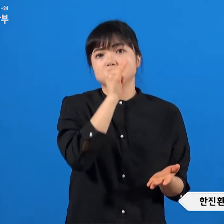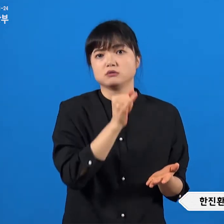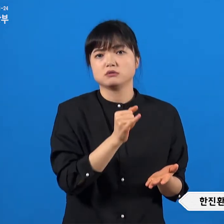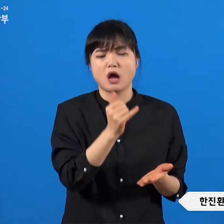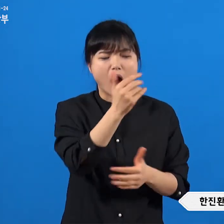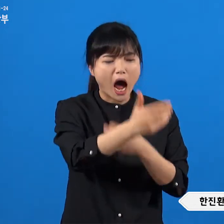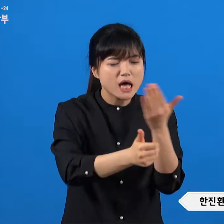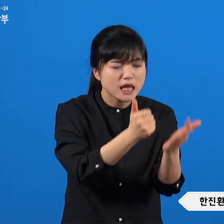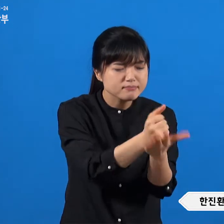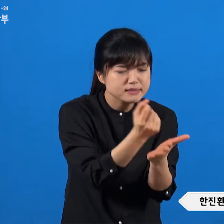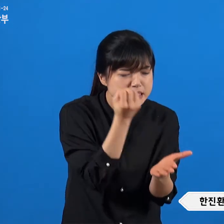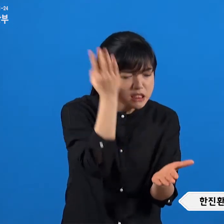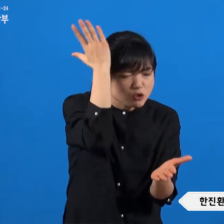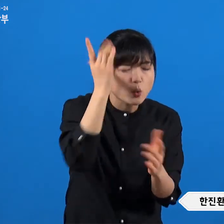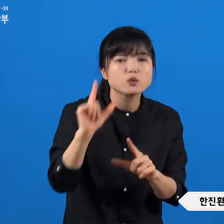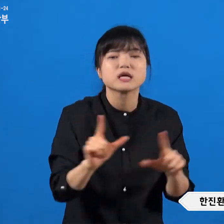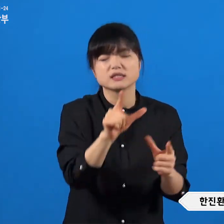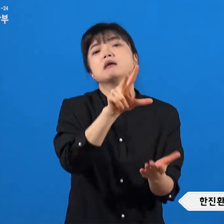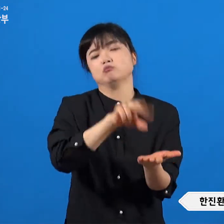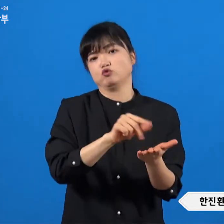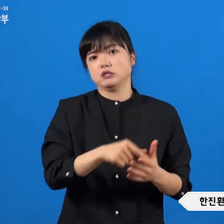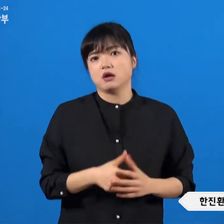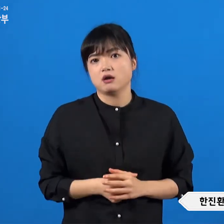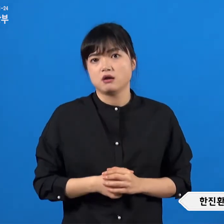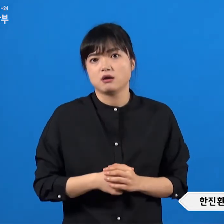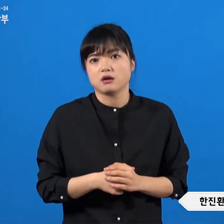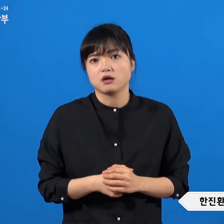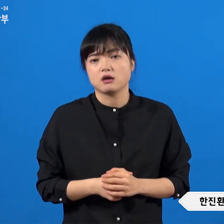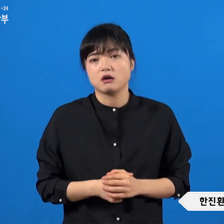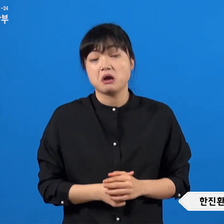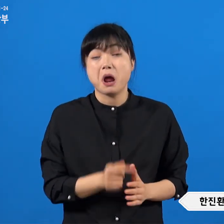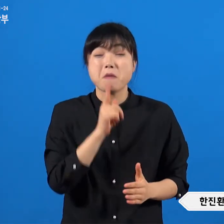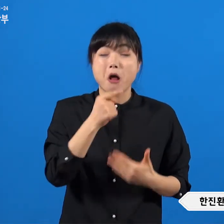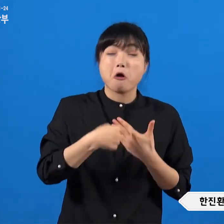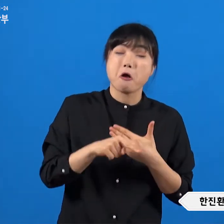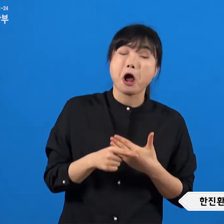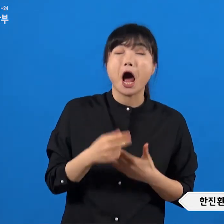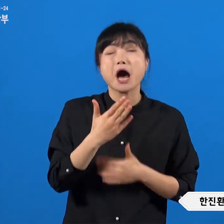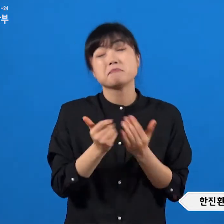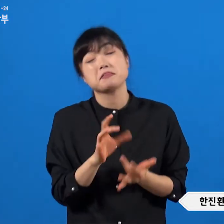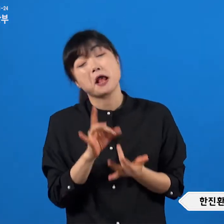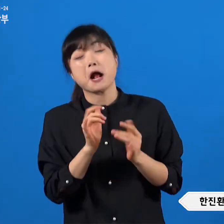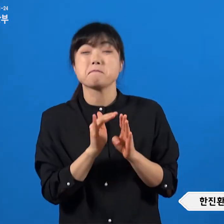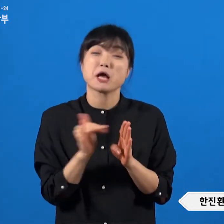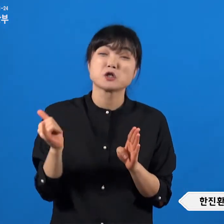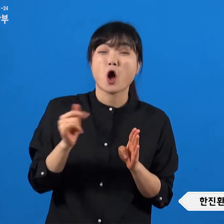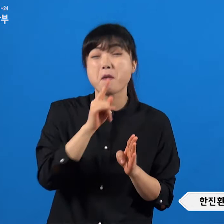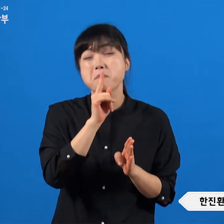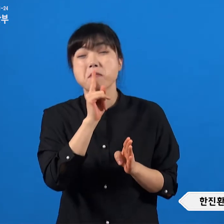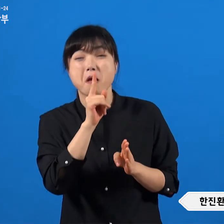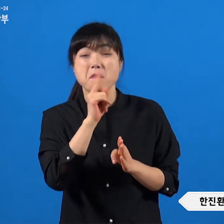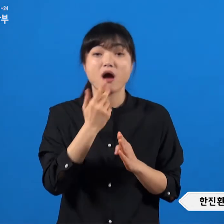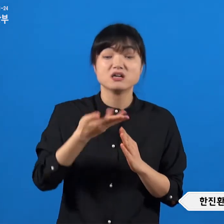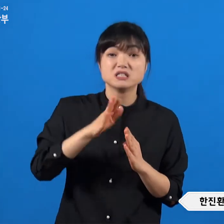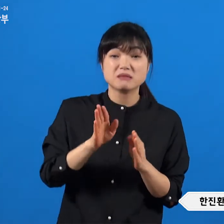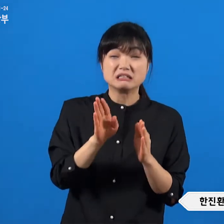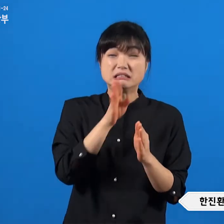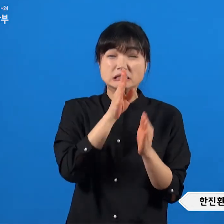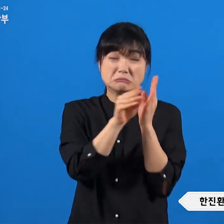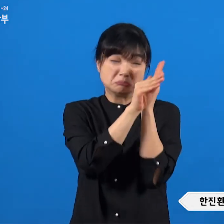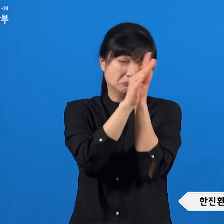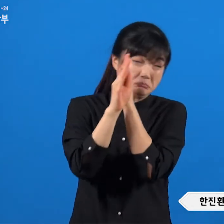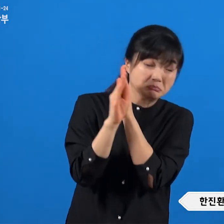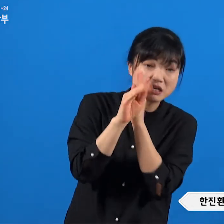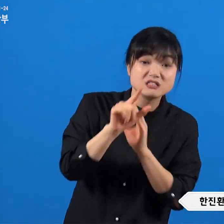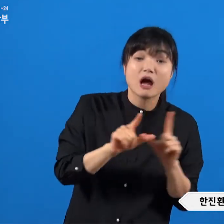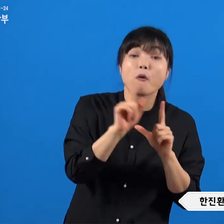하나님을 잊어버리고 사는 것이 문제였습니다. 말은 선민이다, 하나님의 백성이다 하면서도 실제 삶을